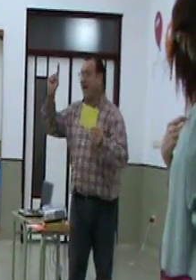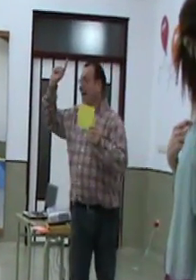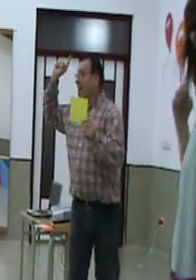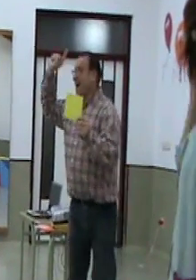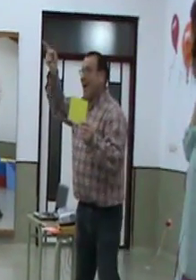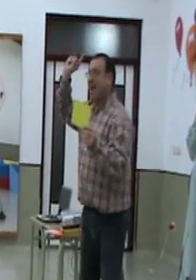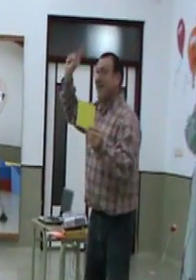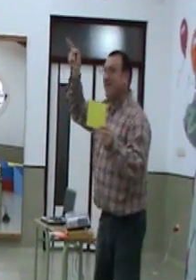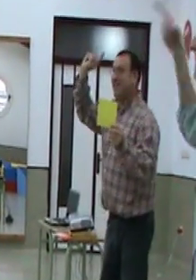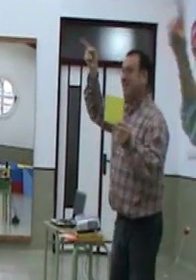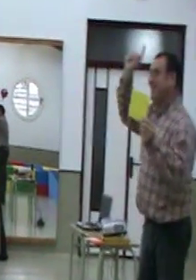Ron-ron erri-zerri,